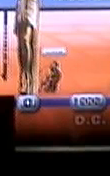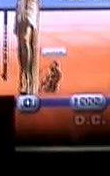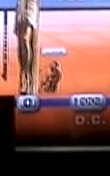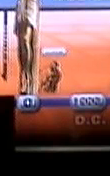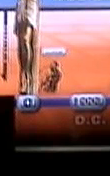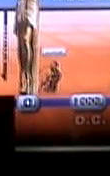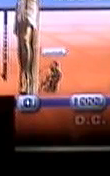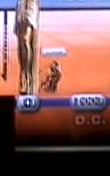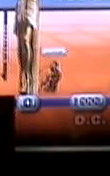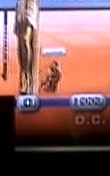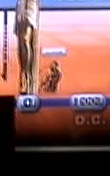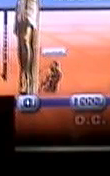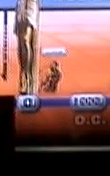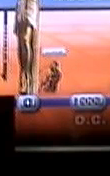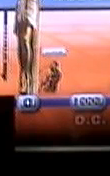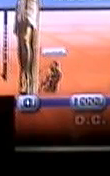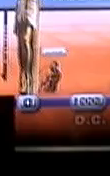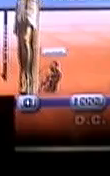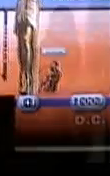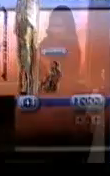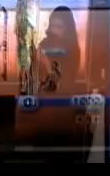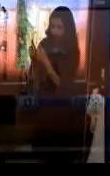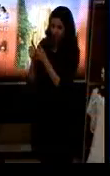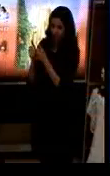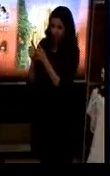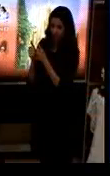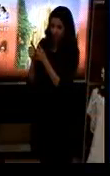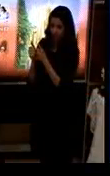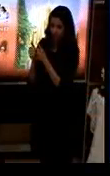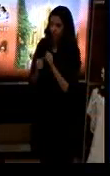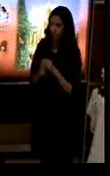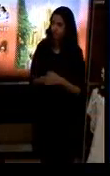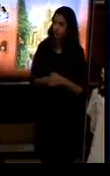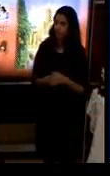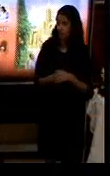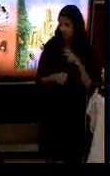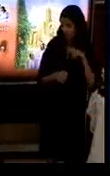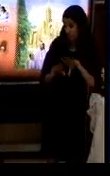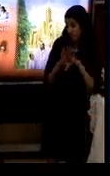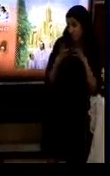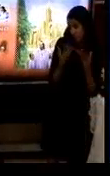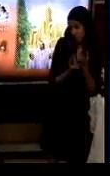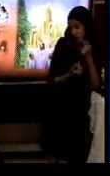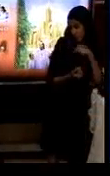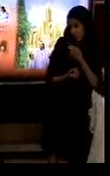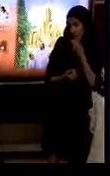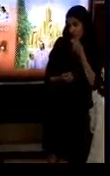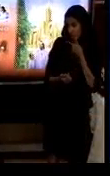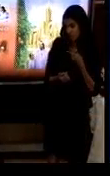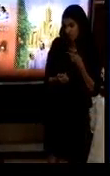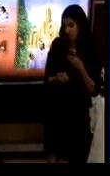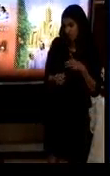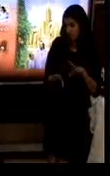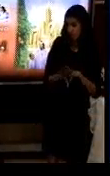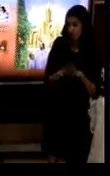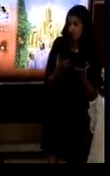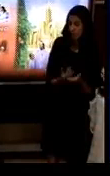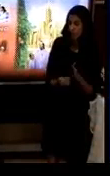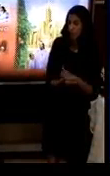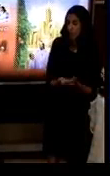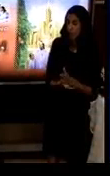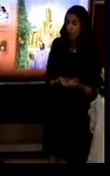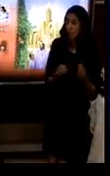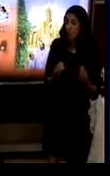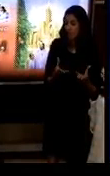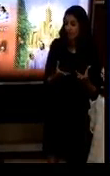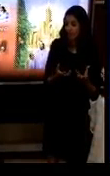disfrutar de las cosas de Dios. Ustedes vieron cómo está el mundo hoy, porque el mundo se olvidó de desconectarse. Vivimos